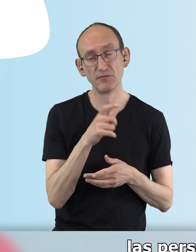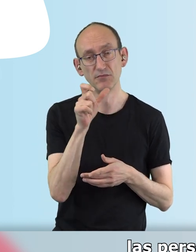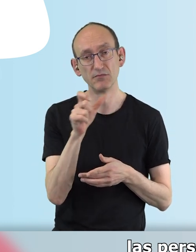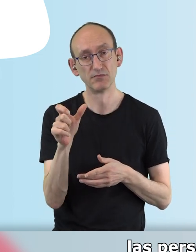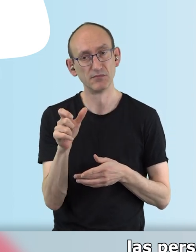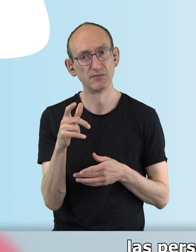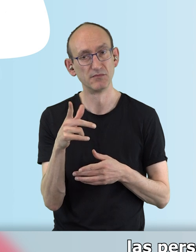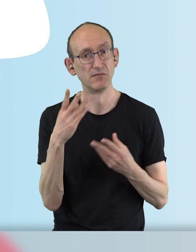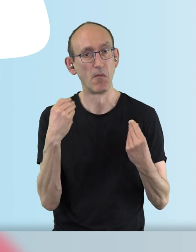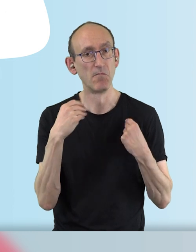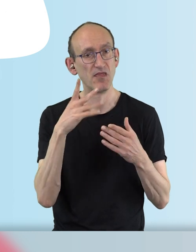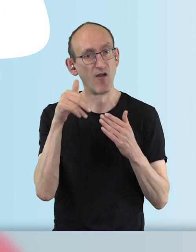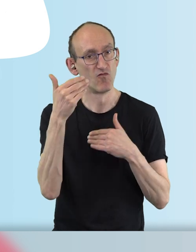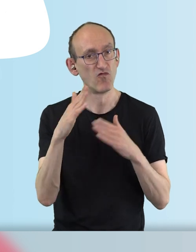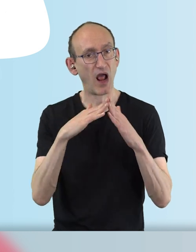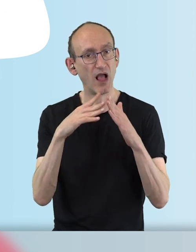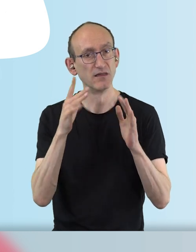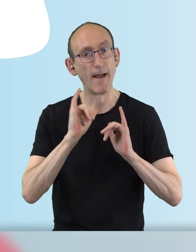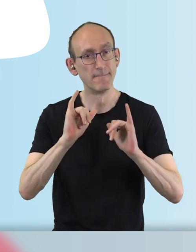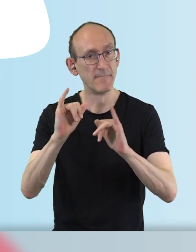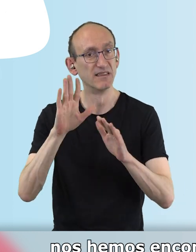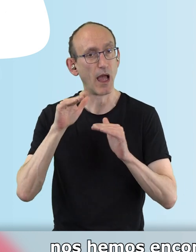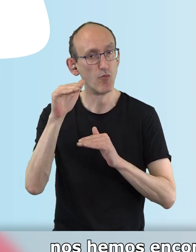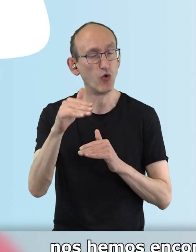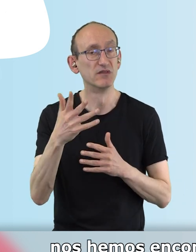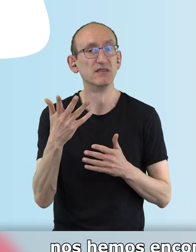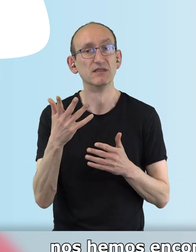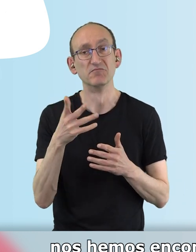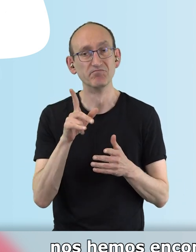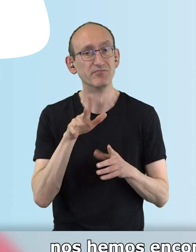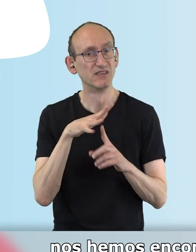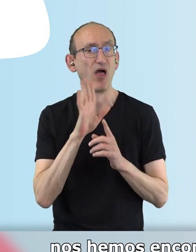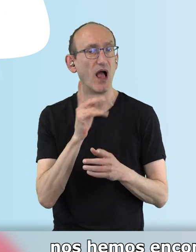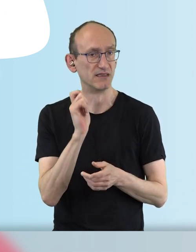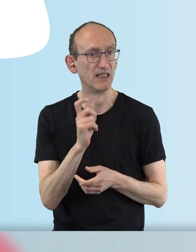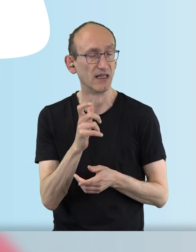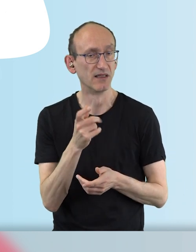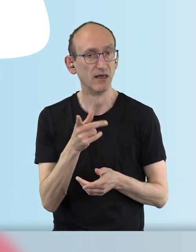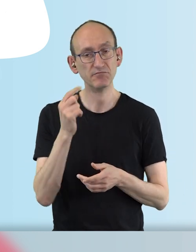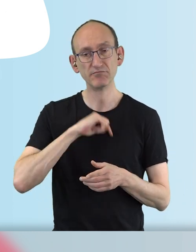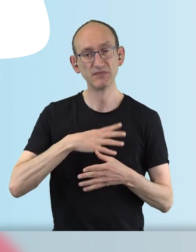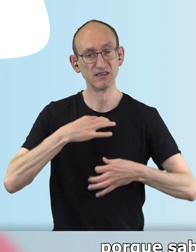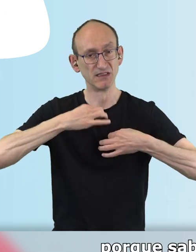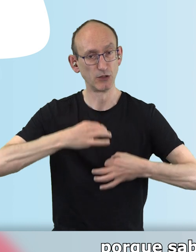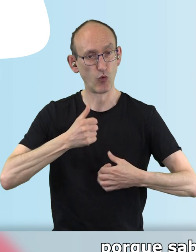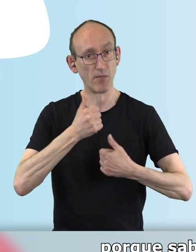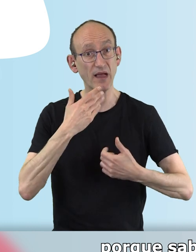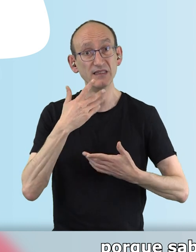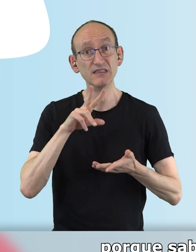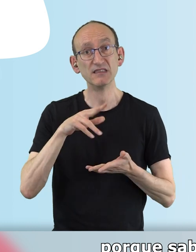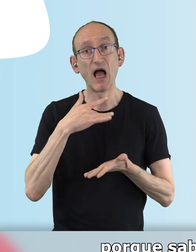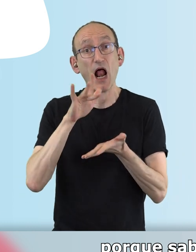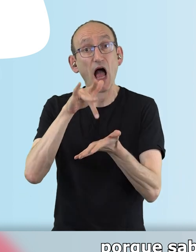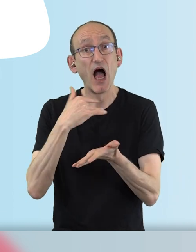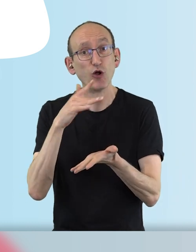personas que hacen mucha vida en el campo, pasean en el monte, nos hemos encontrado mucho con esta situación, se sienten más seguras porque saben que si les puede